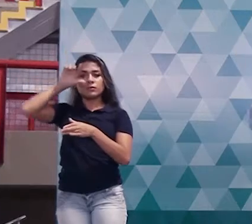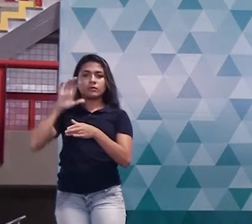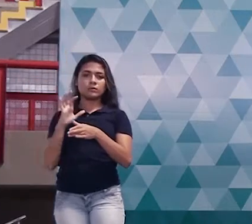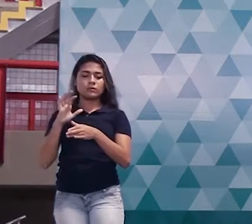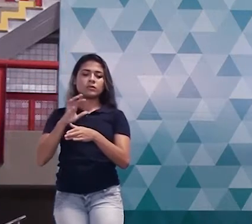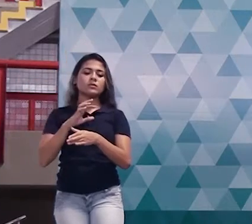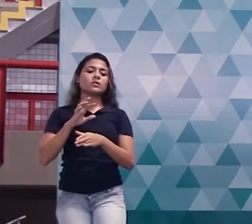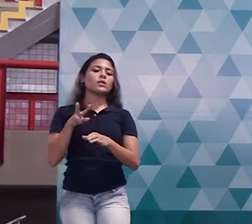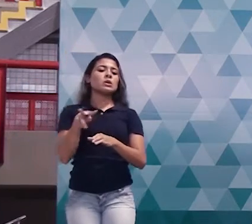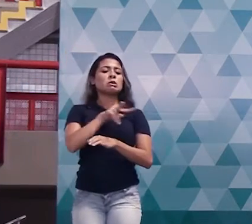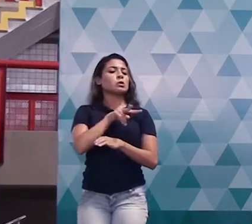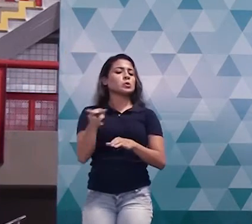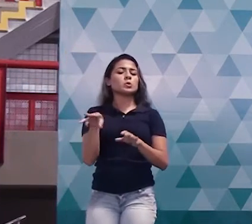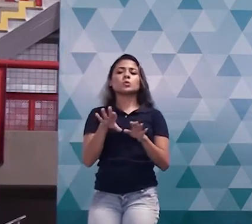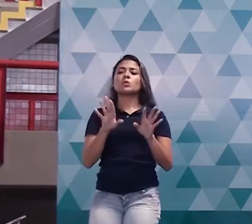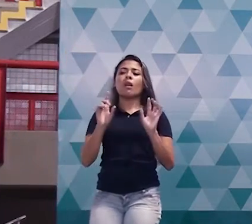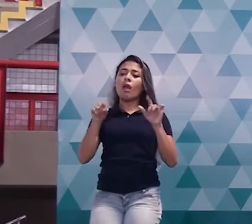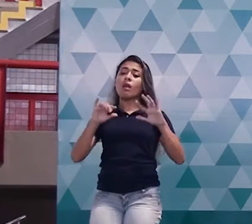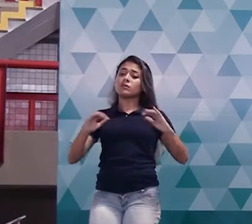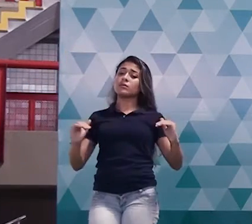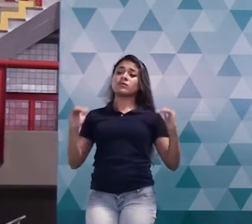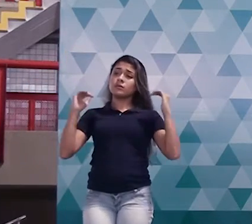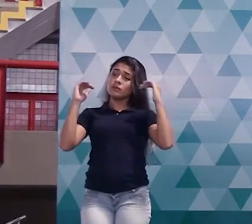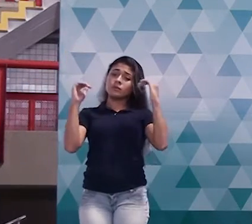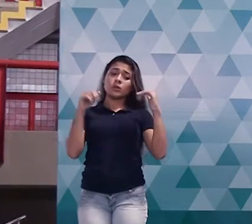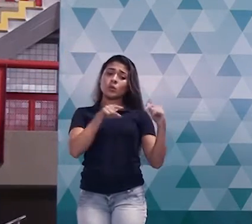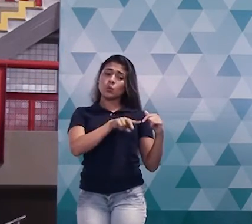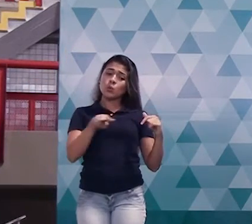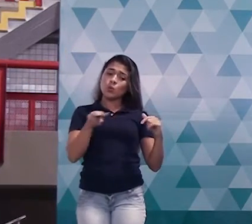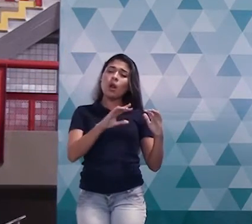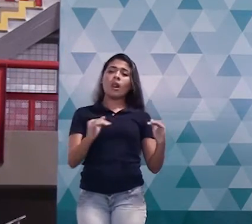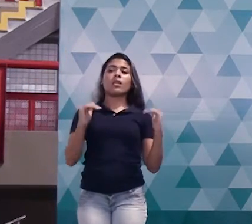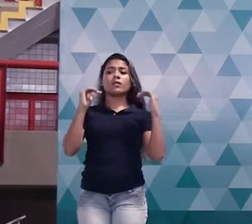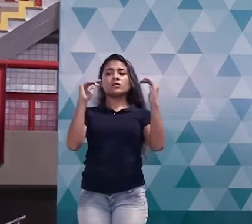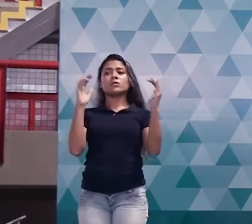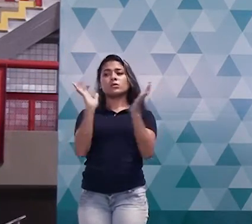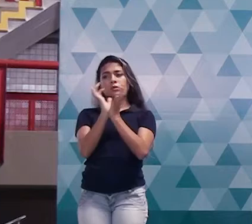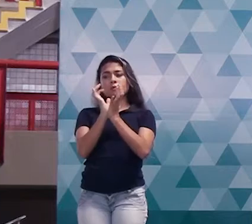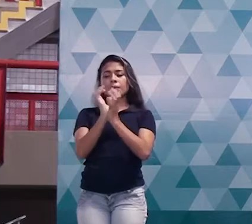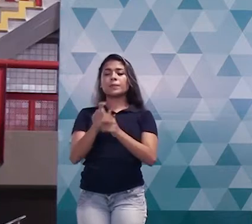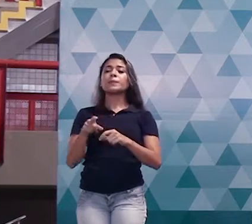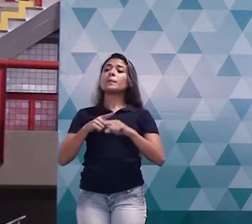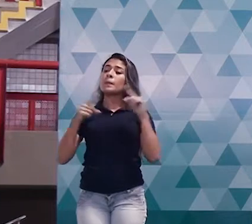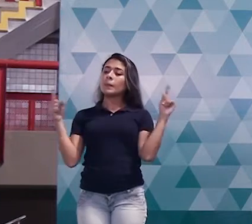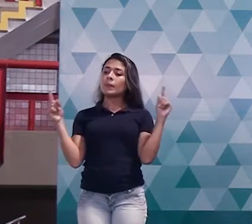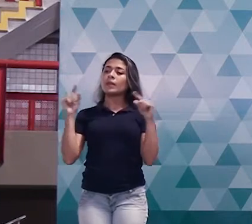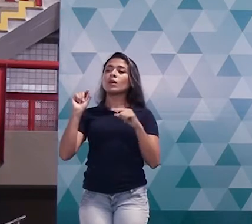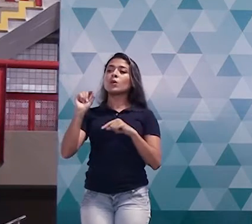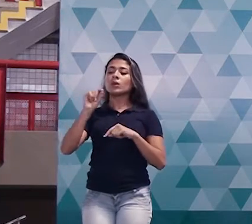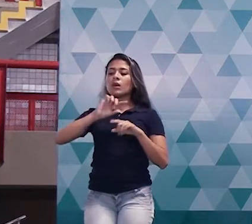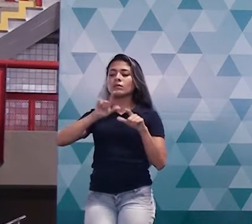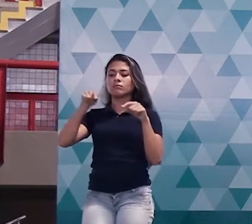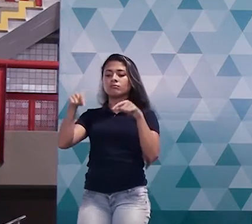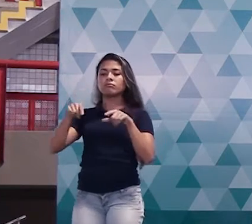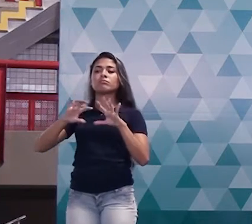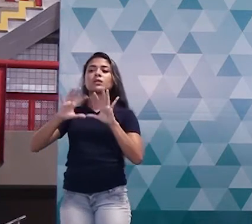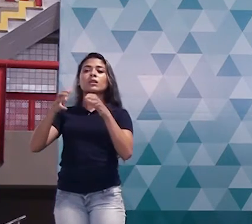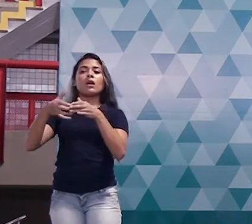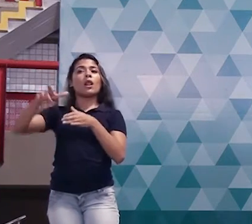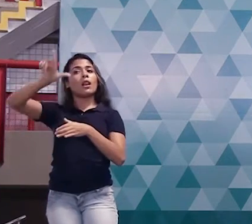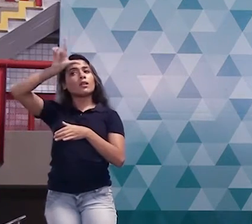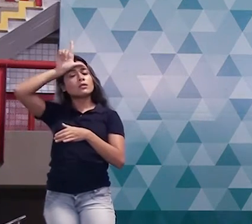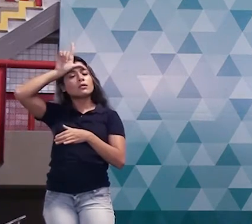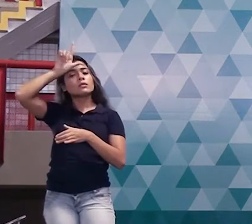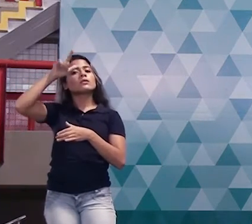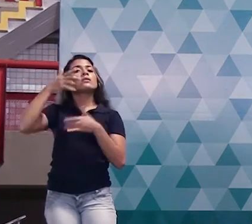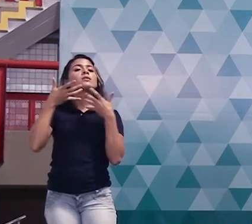é do povo, conservador é da elite, não. Todos eram da elite. Só que o grupo de tendência liberal defendia uma maior autonomia para as províncias, para atender os